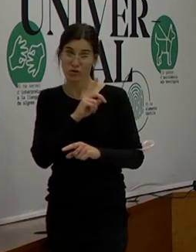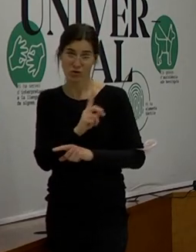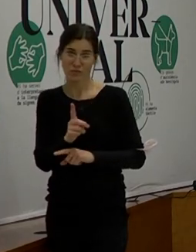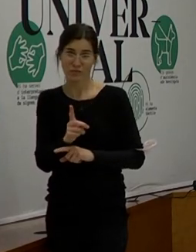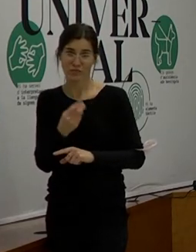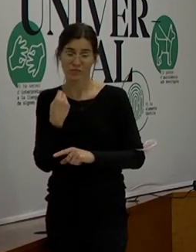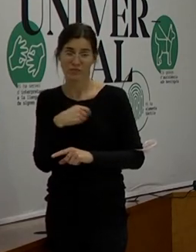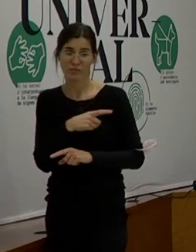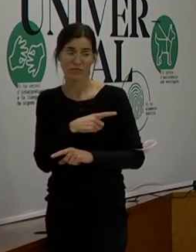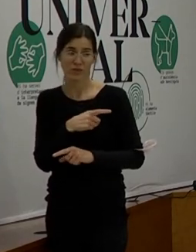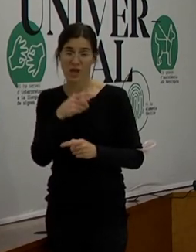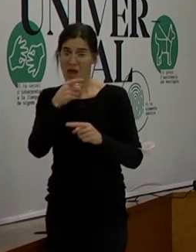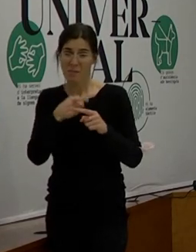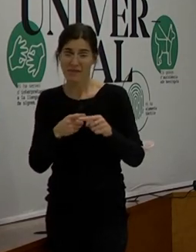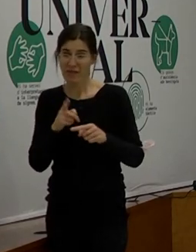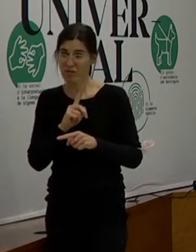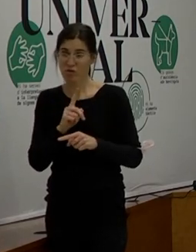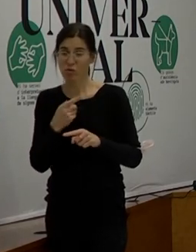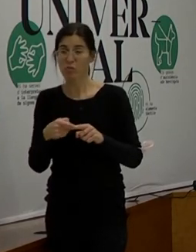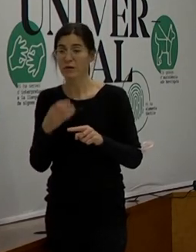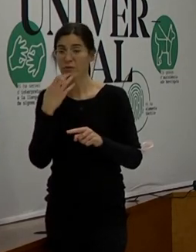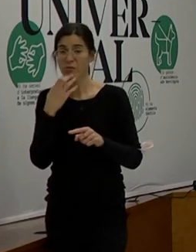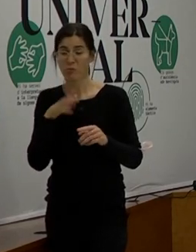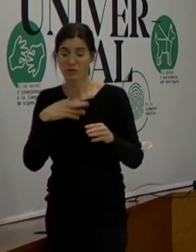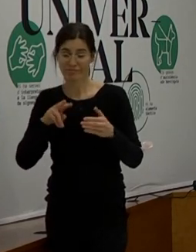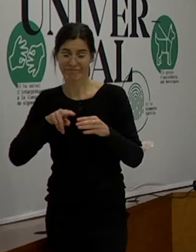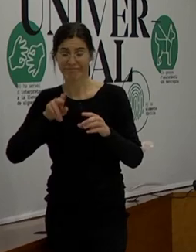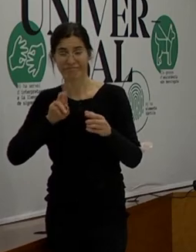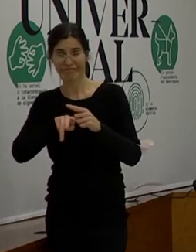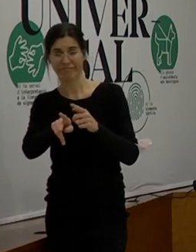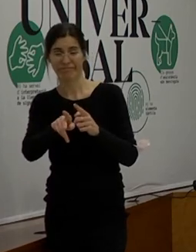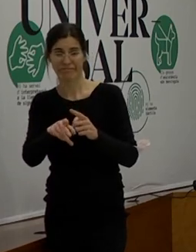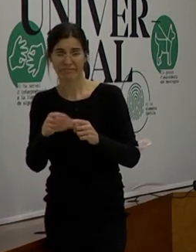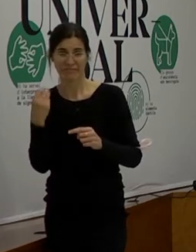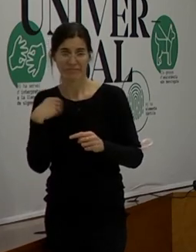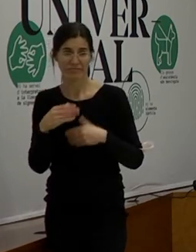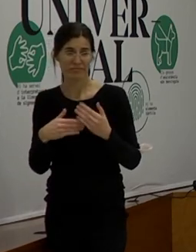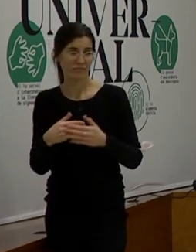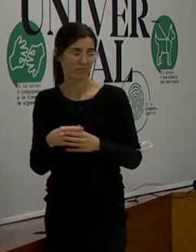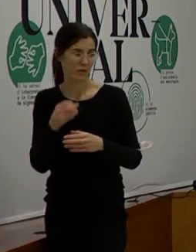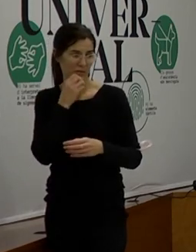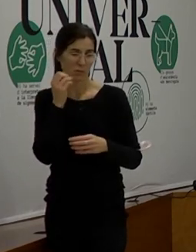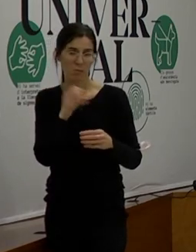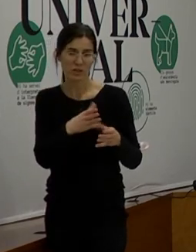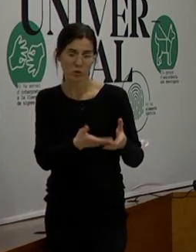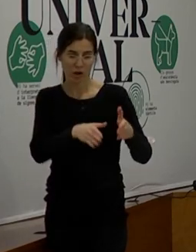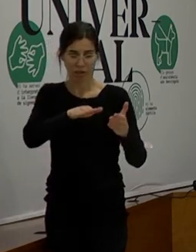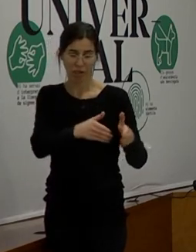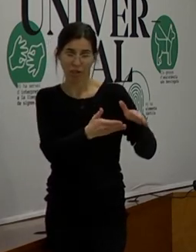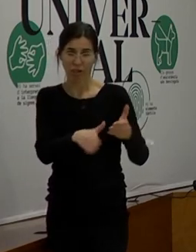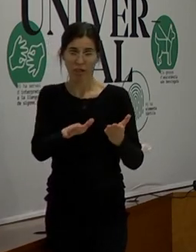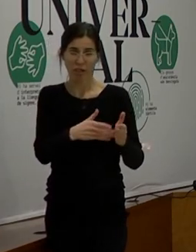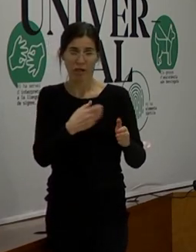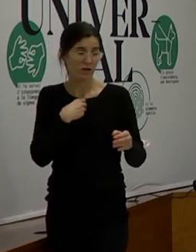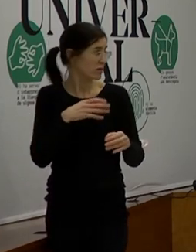Té que estar no al mig, perquè si no pots ensopegar. Endavant, les papereres que es poden bascular, les que no